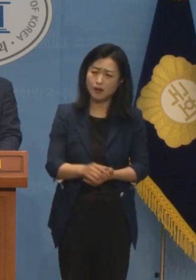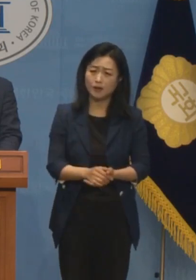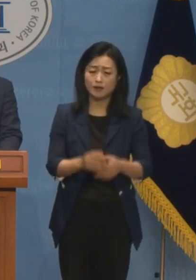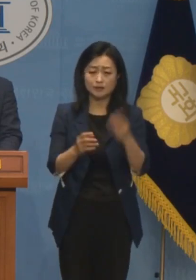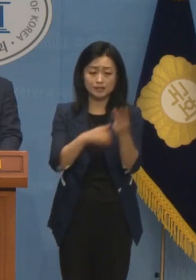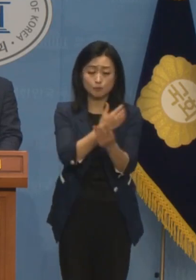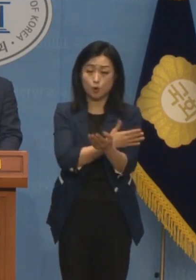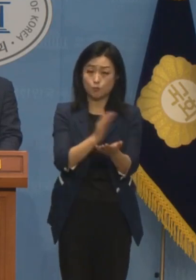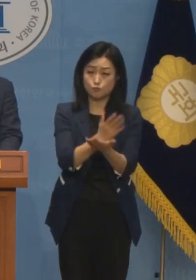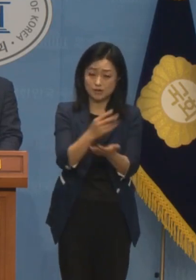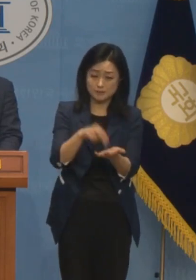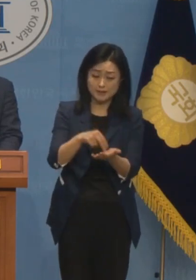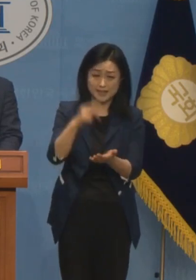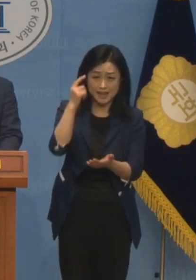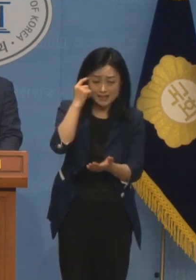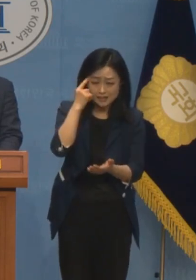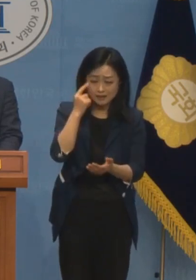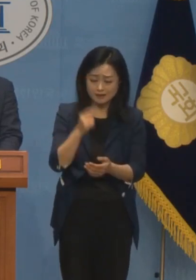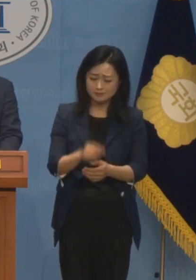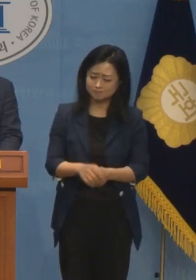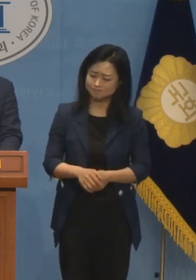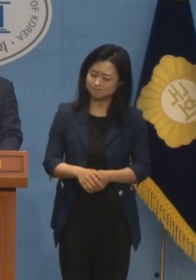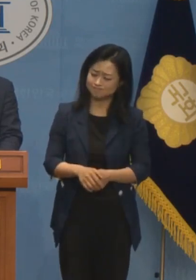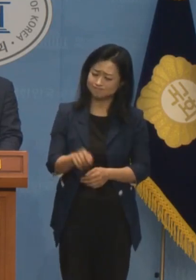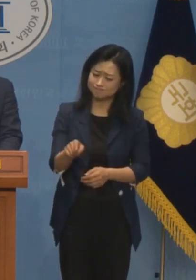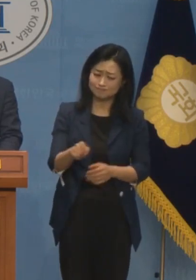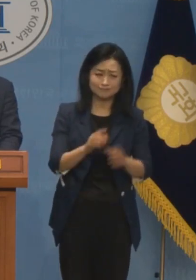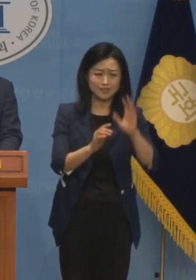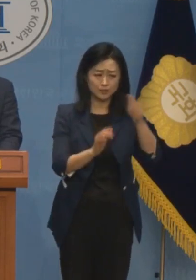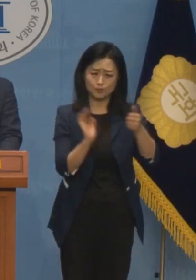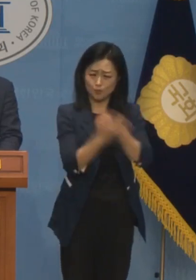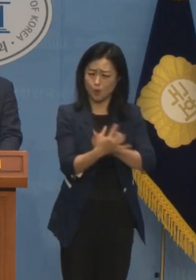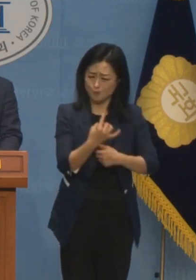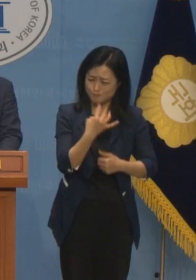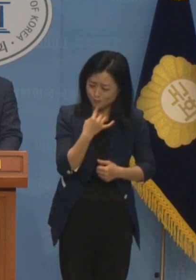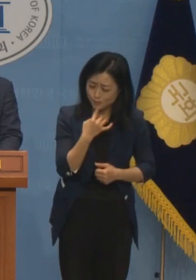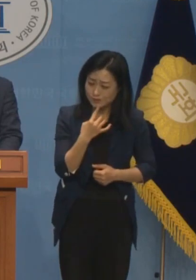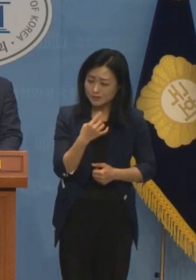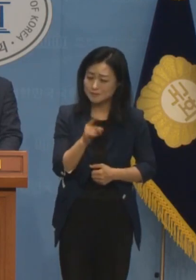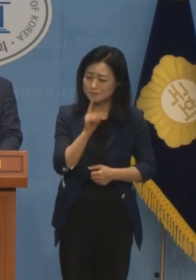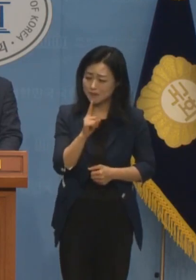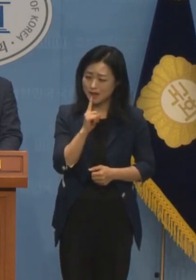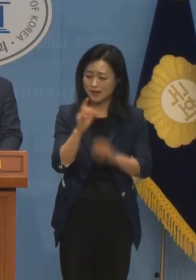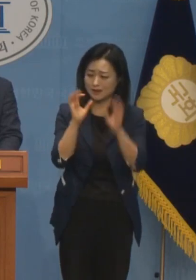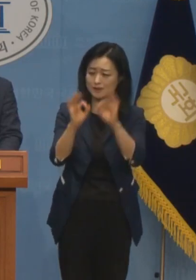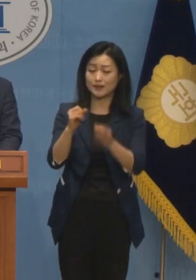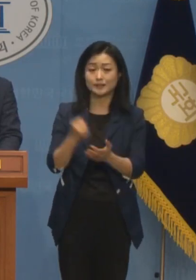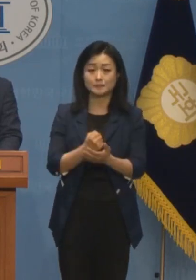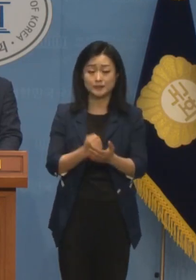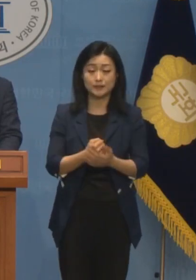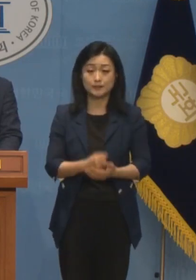대한 기초적 이해조차 없는 대통령을 지키기 위한 몸부림이 안쓰럽습니다.